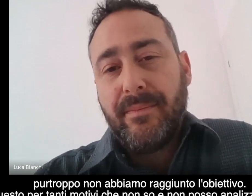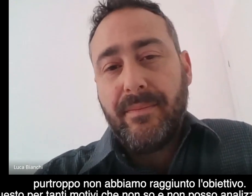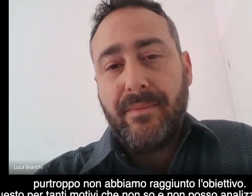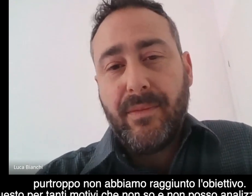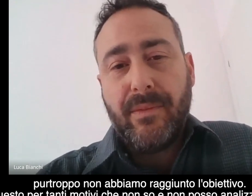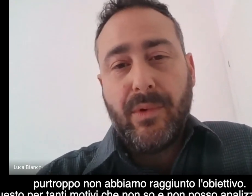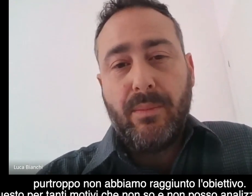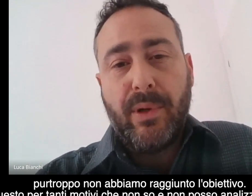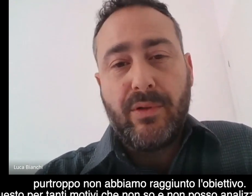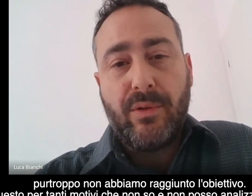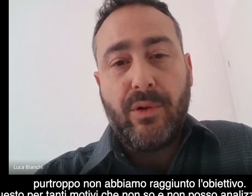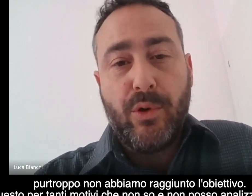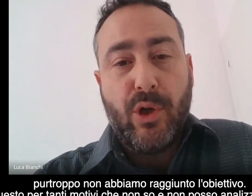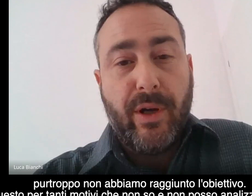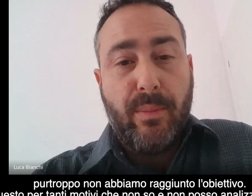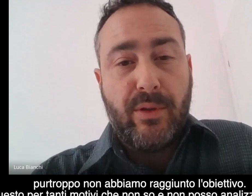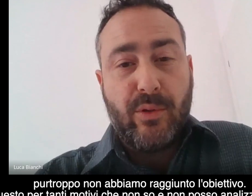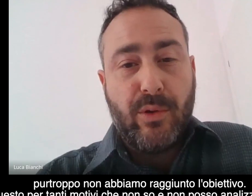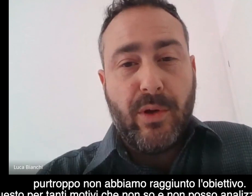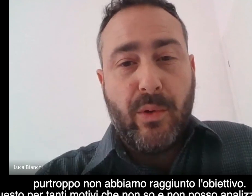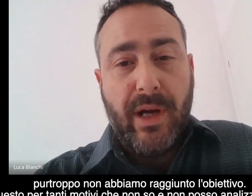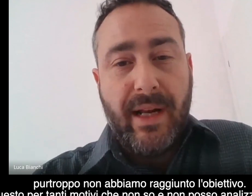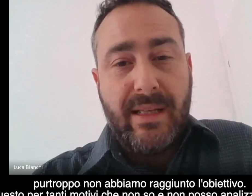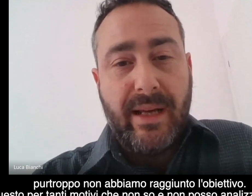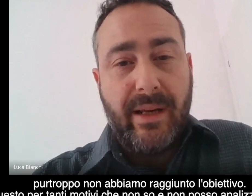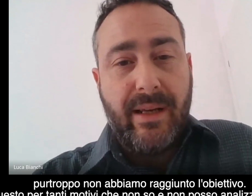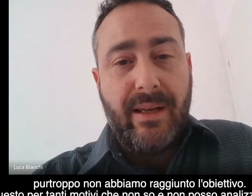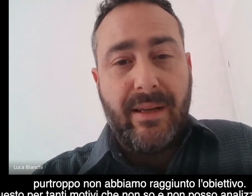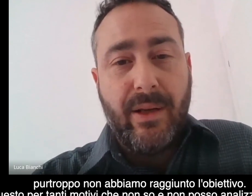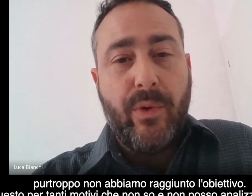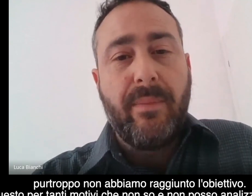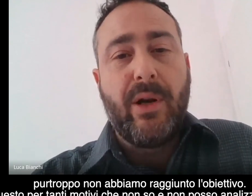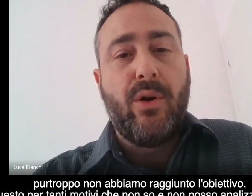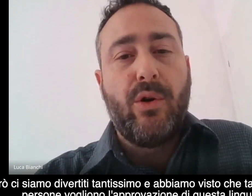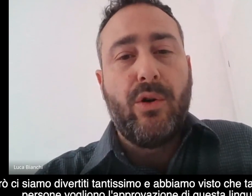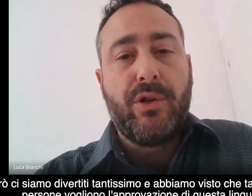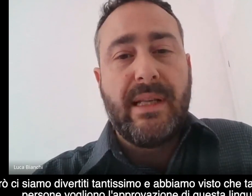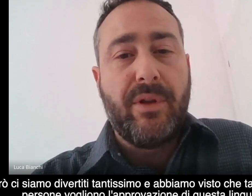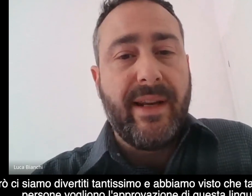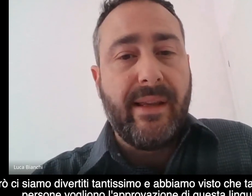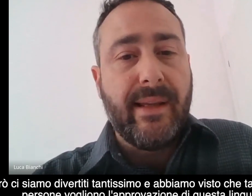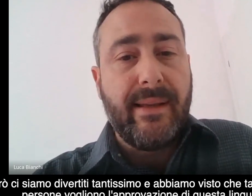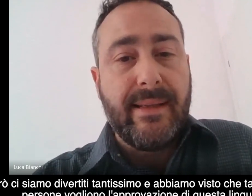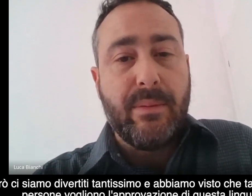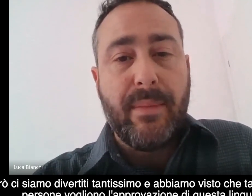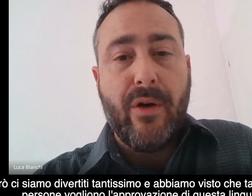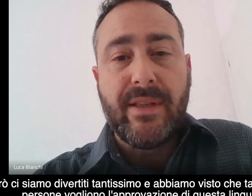non posso non so e non posso analizzare e qui però ci siamo divertiti tantissimo abbiamo visto